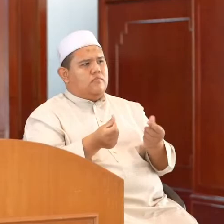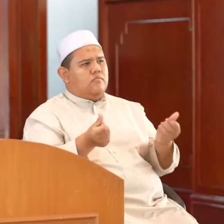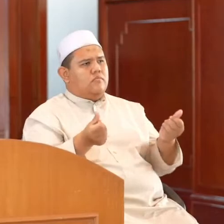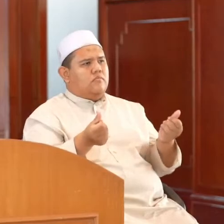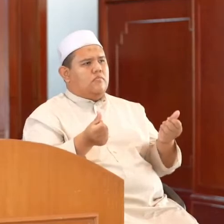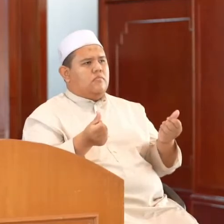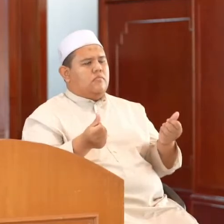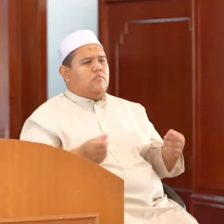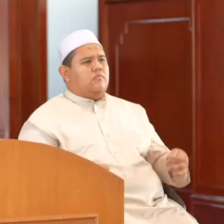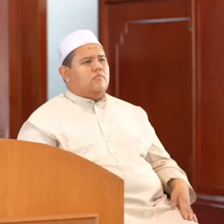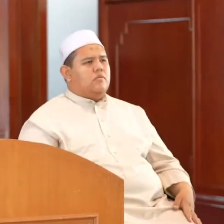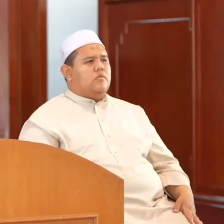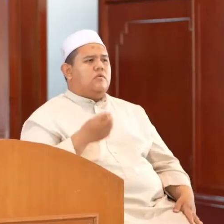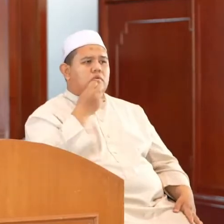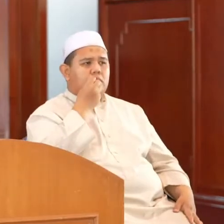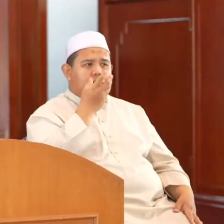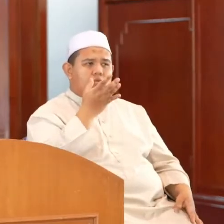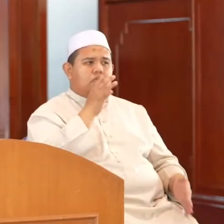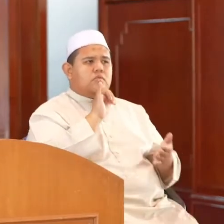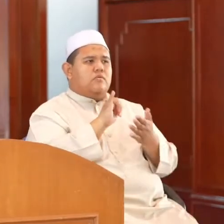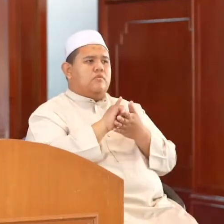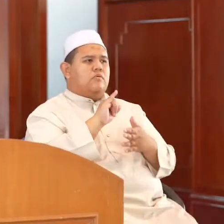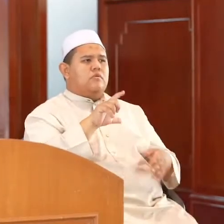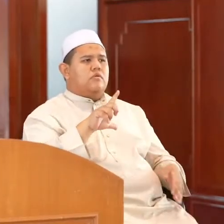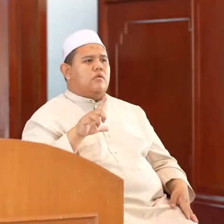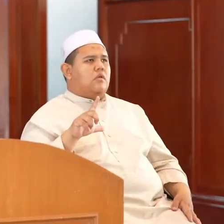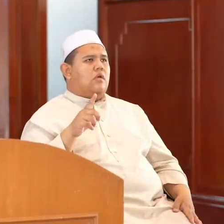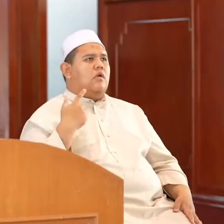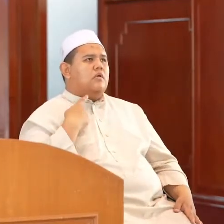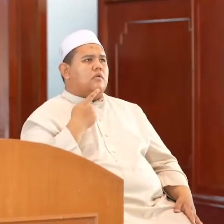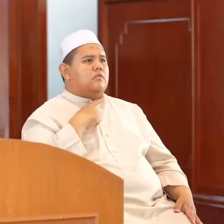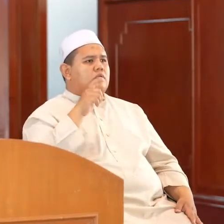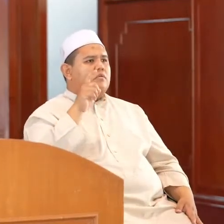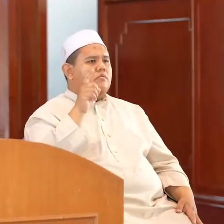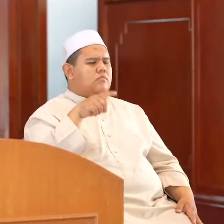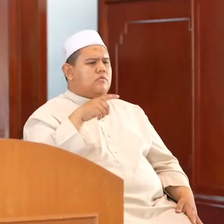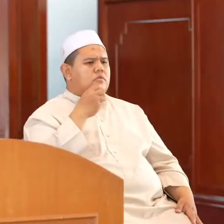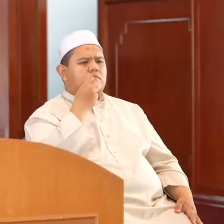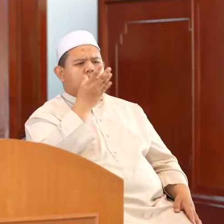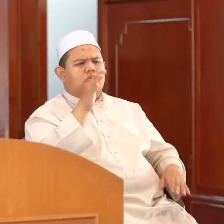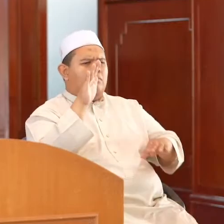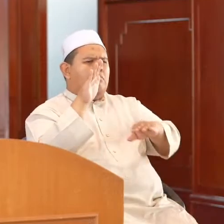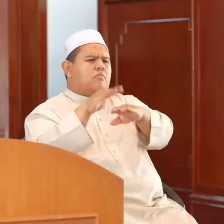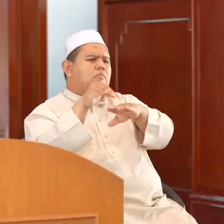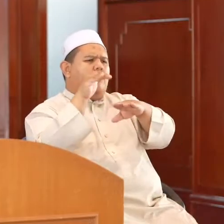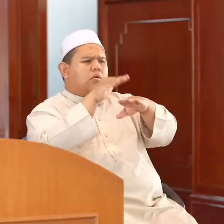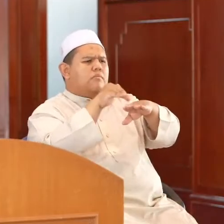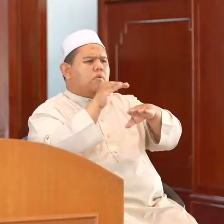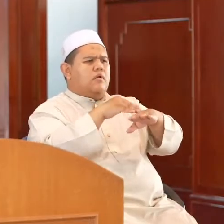Poin yang saya nak sebut di sini ialah kita kena kejutkan mereka.